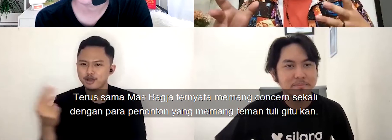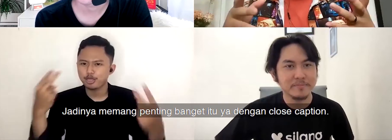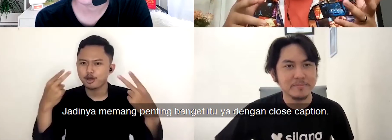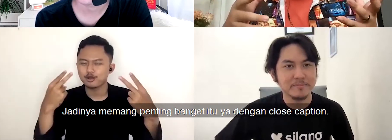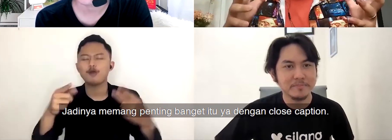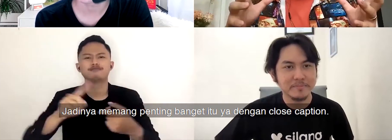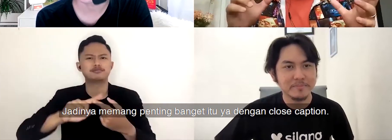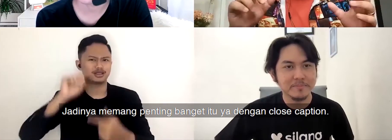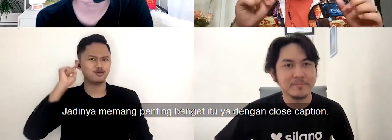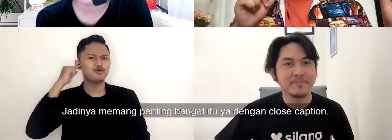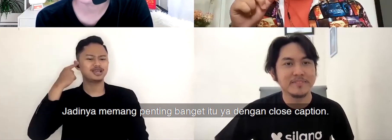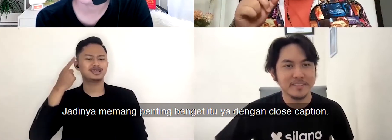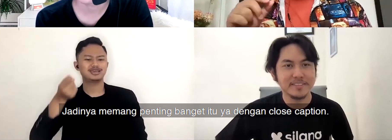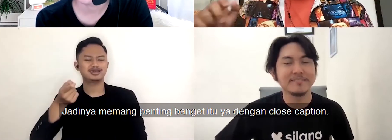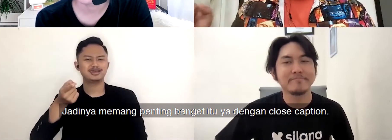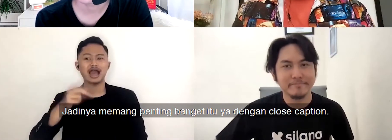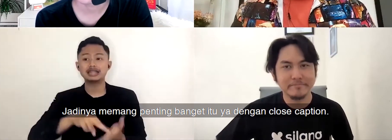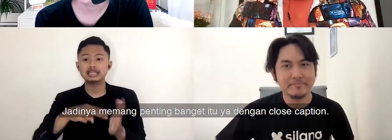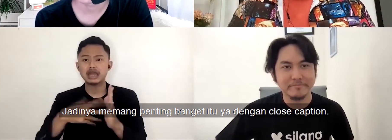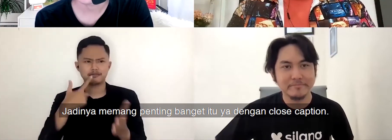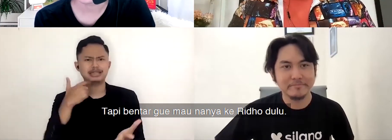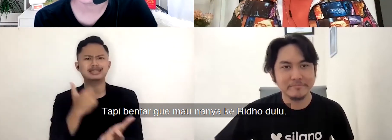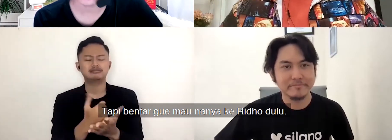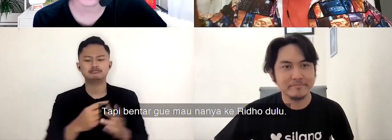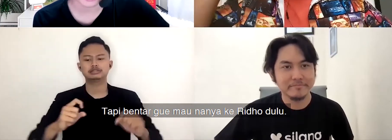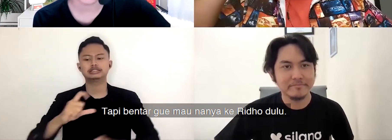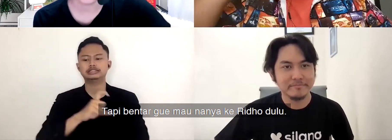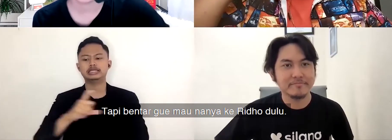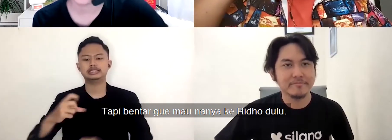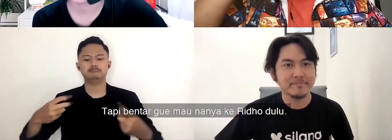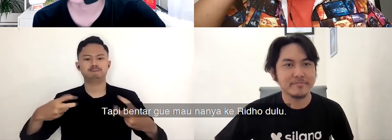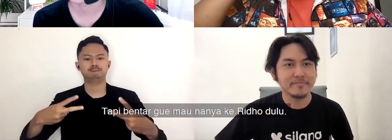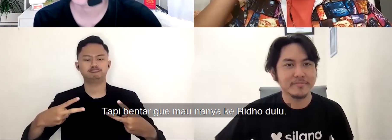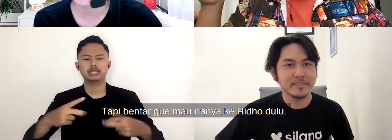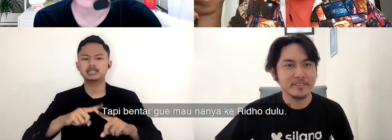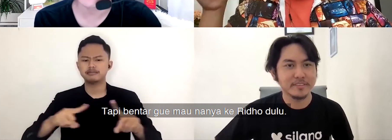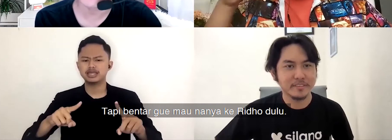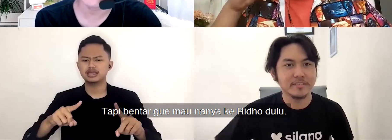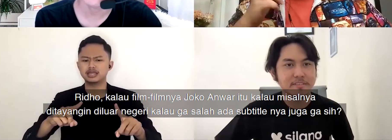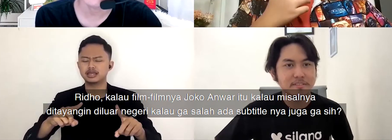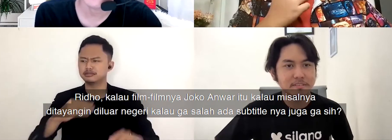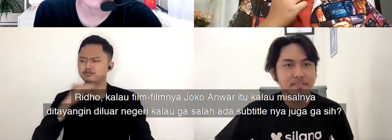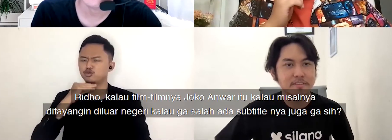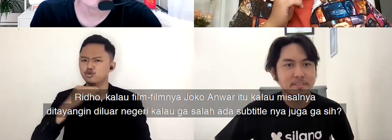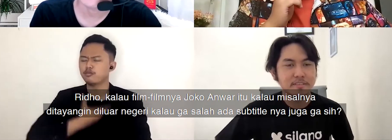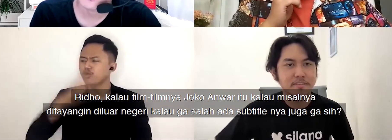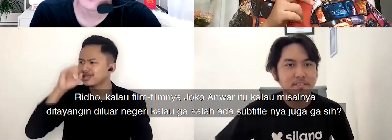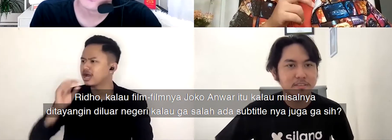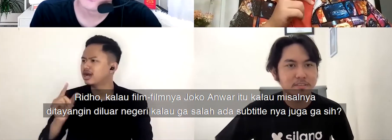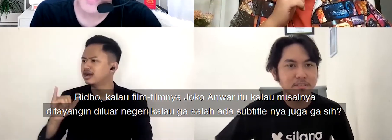tuli gitu kan jadinya memang penting banget itu ya dengan close caption atau Illustration Entar gua nanya ke Idul